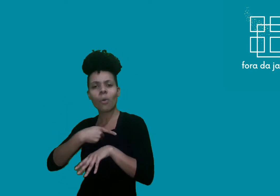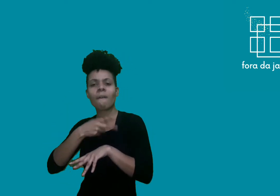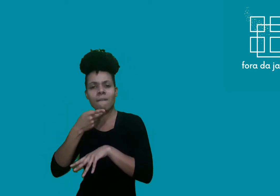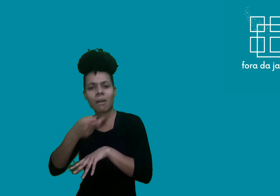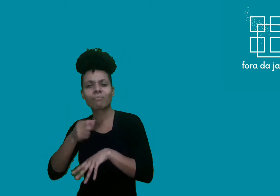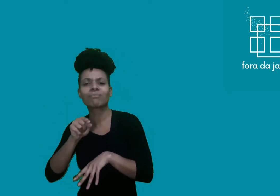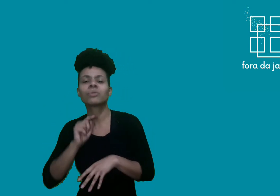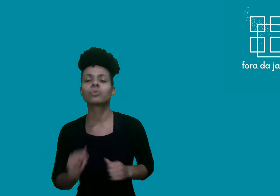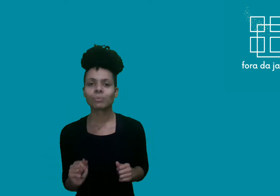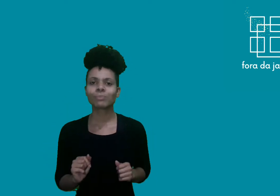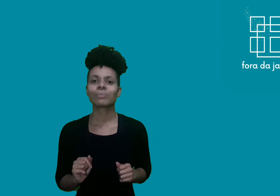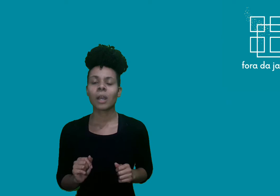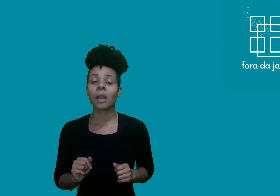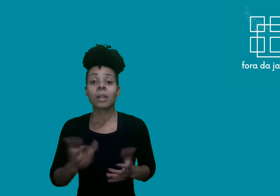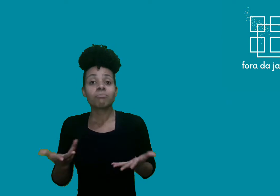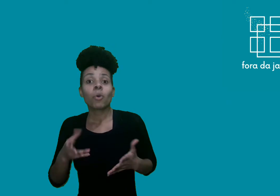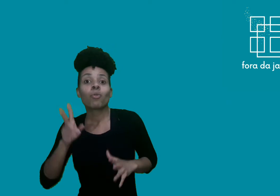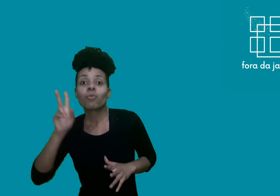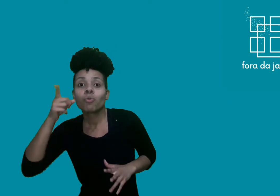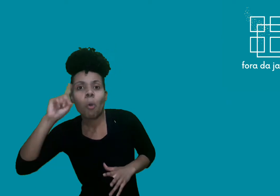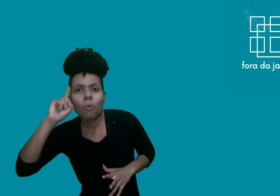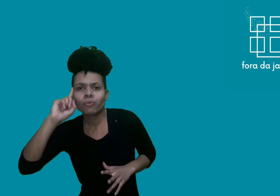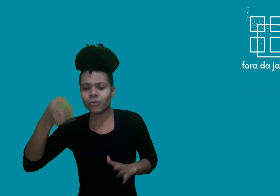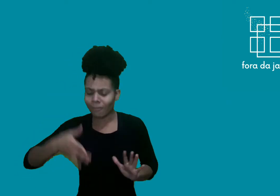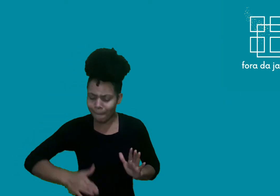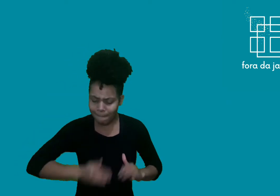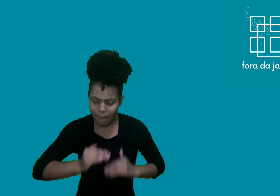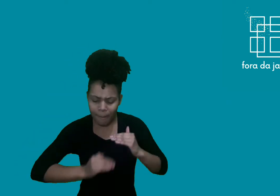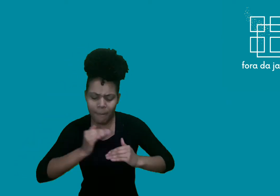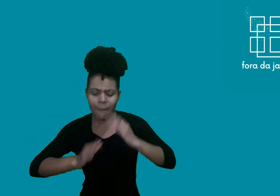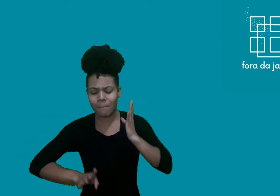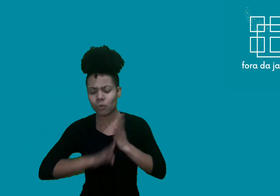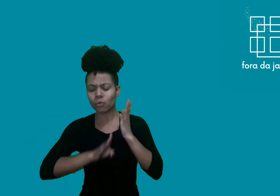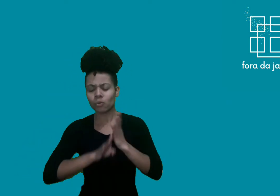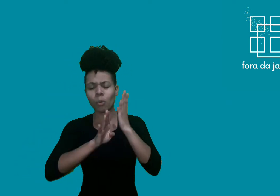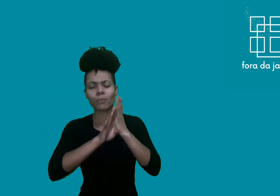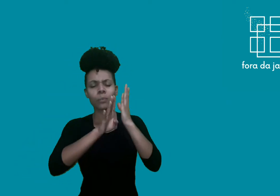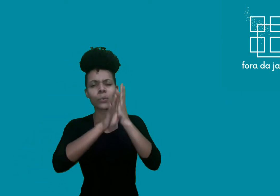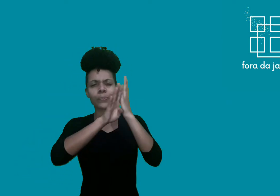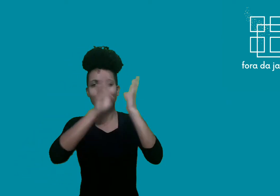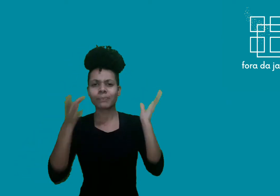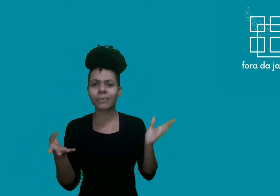aqui nas considerações para o episódio de hoje, eu lembrei desse episódio, episódio 8 de